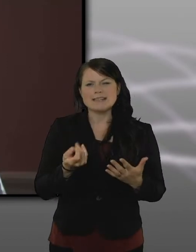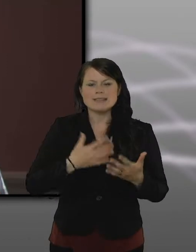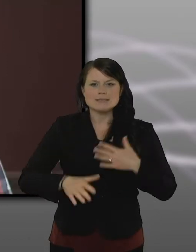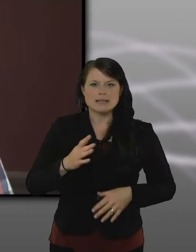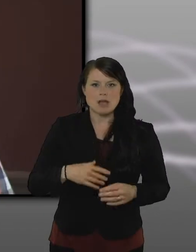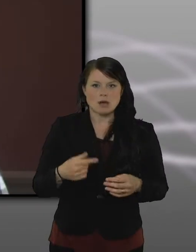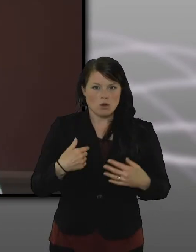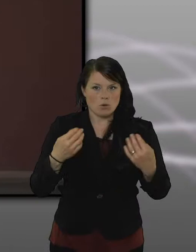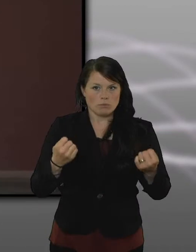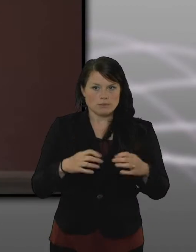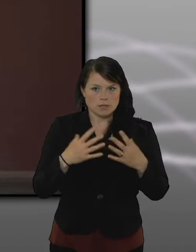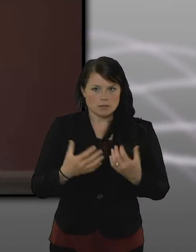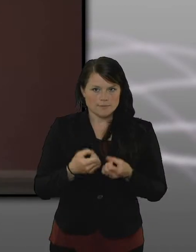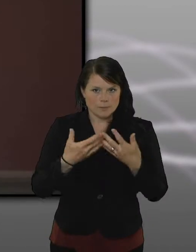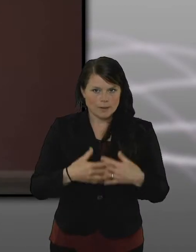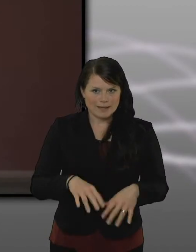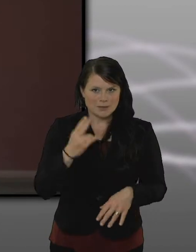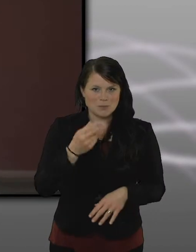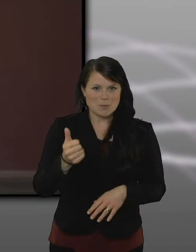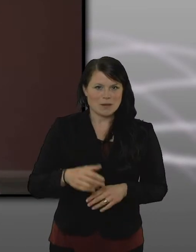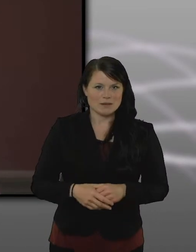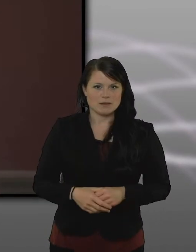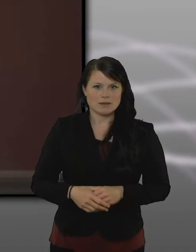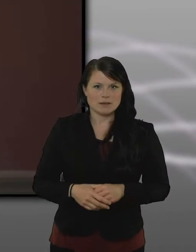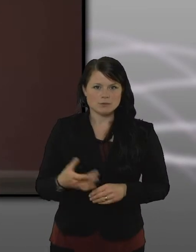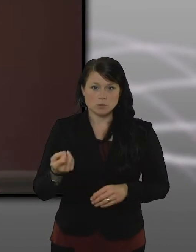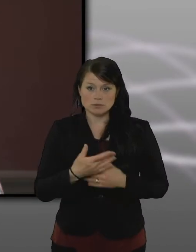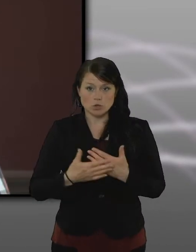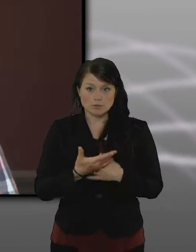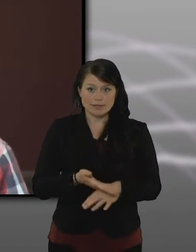att det funkar, men det vet inte jag. En datorexpert.